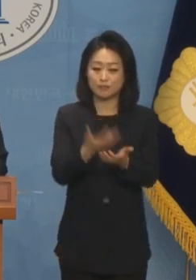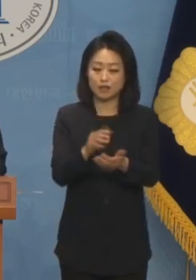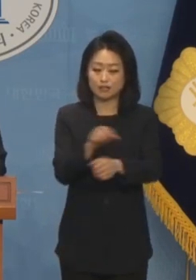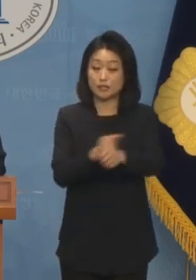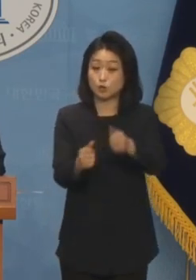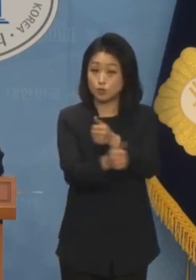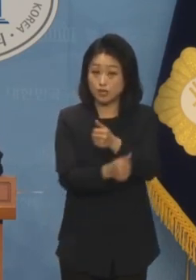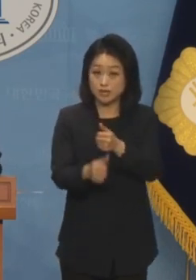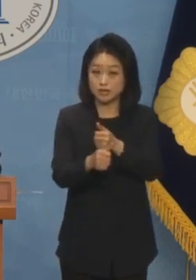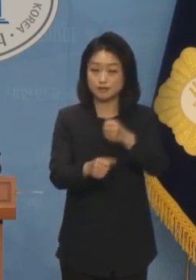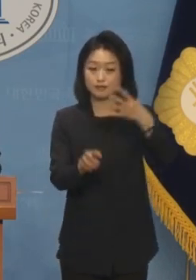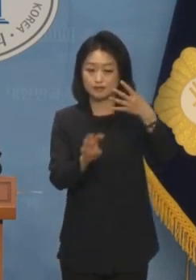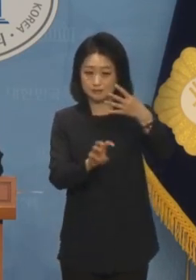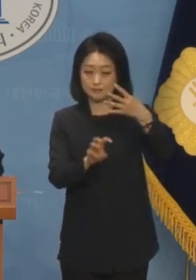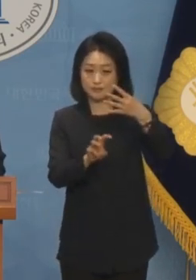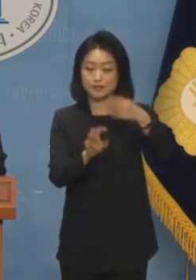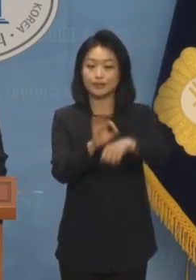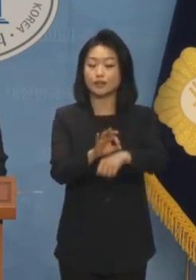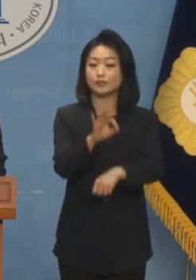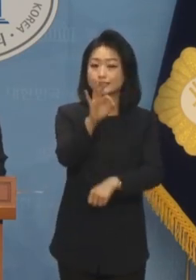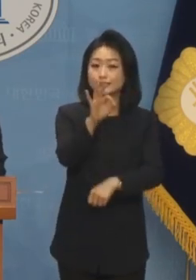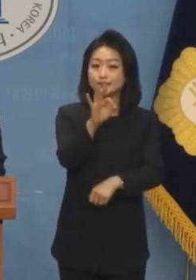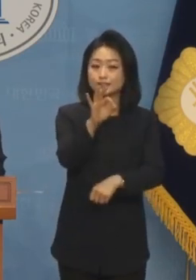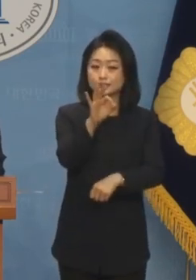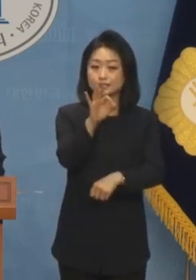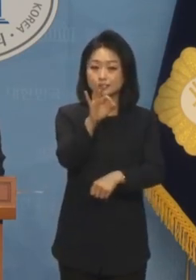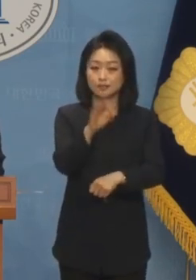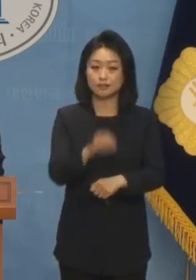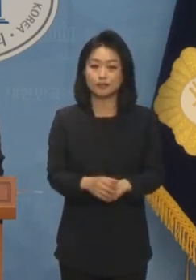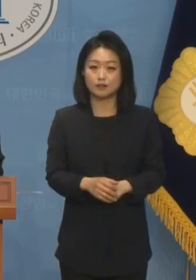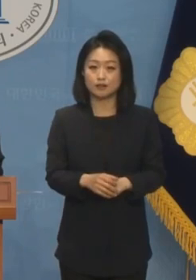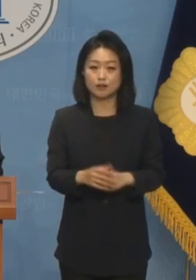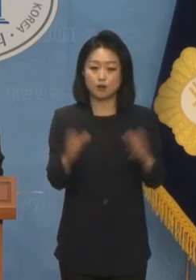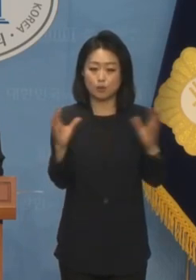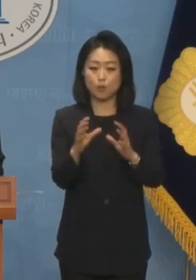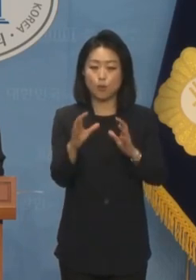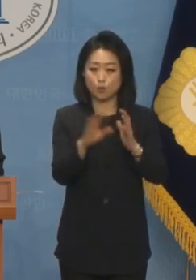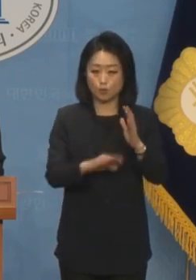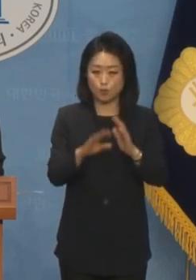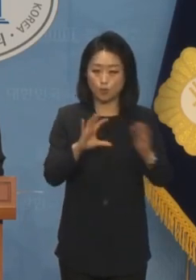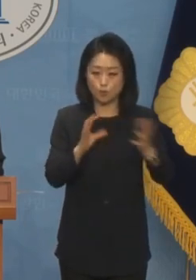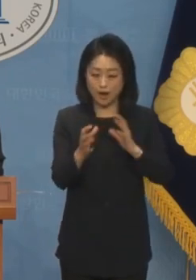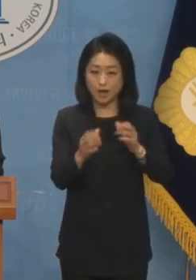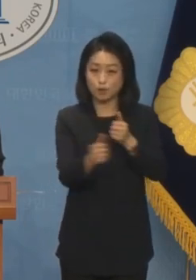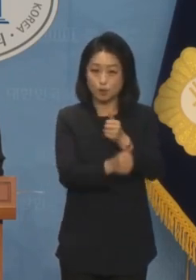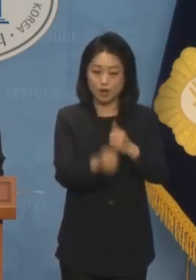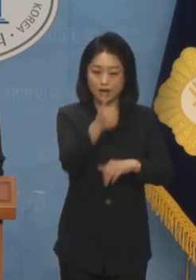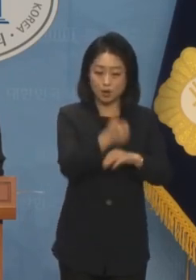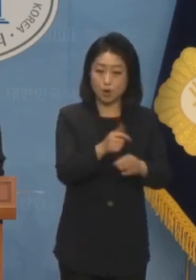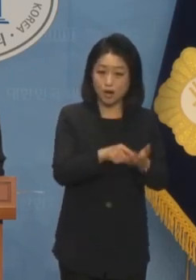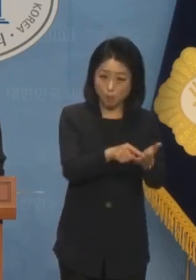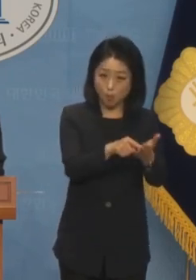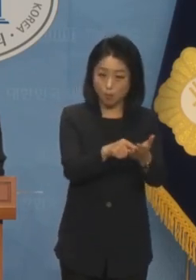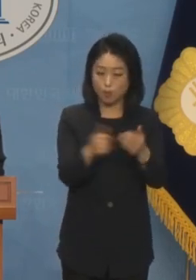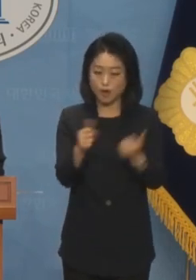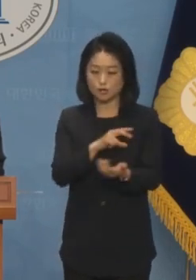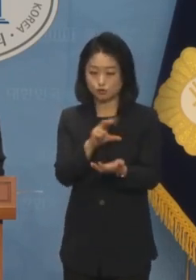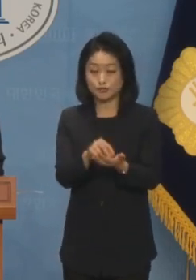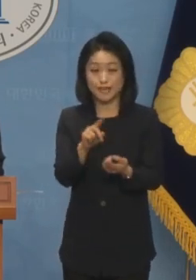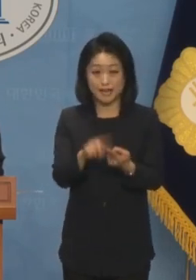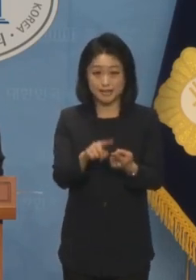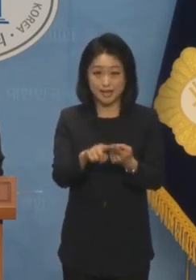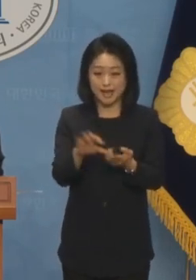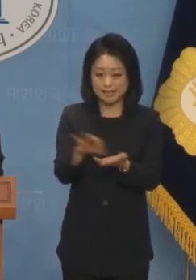연금개혁특위는 내일 4월 30일 오전 10시 공론화위원회 공론화 결과보고 또 공론화 의제에 대한 재정